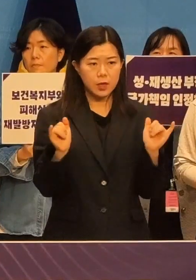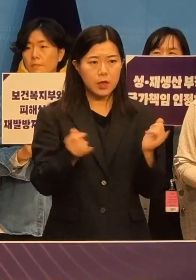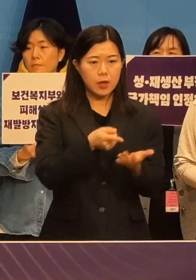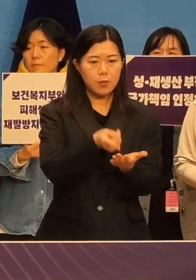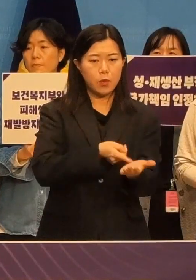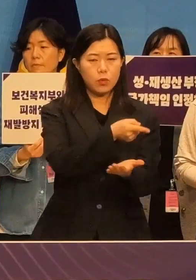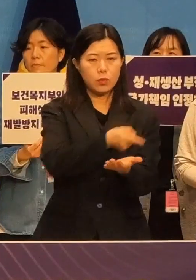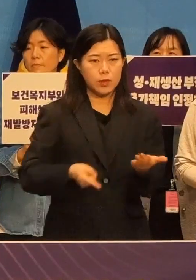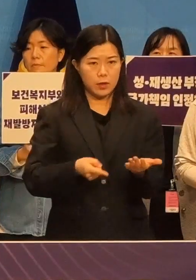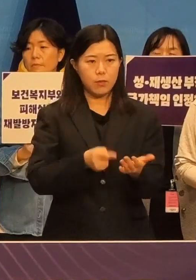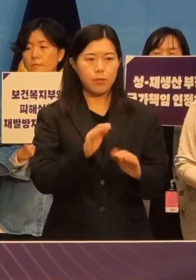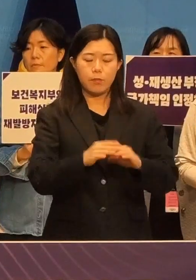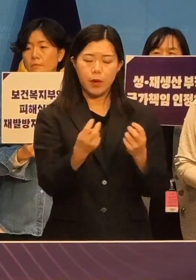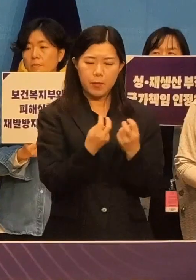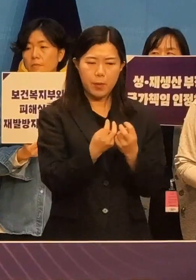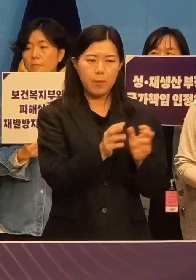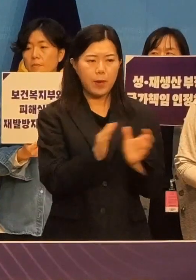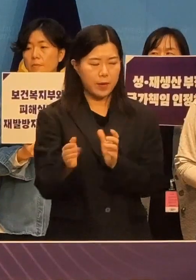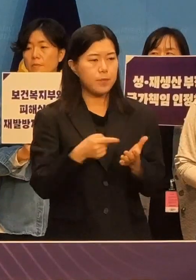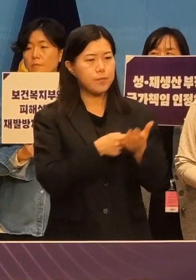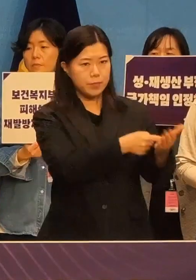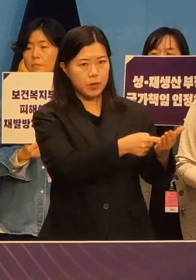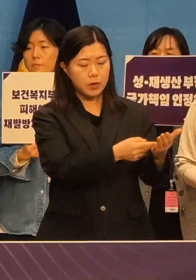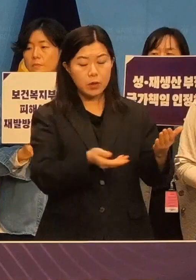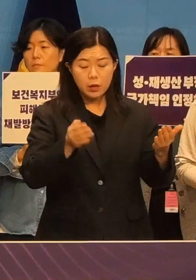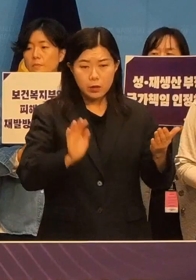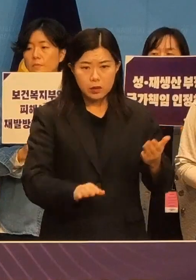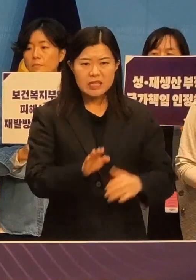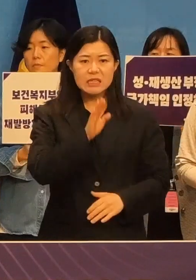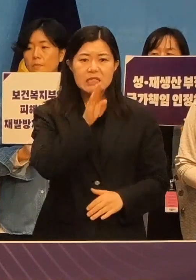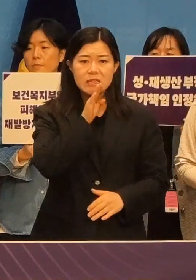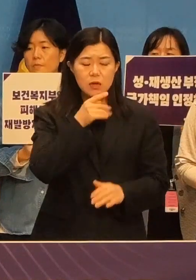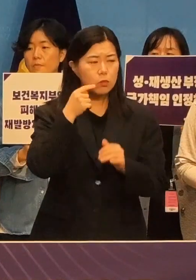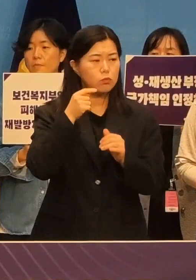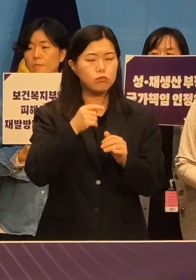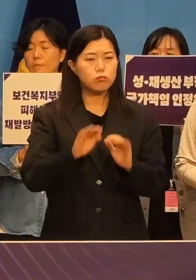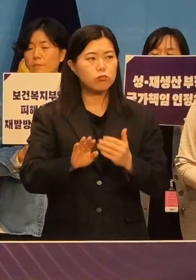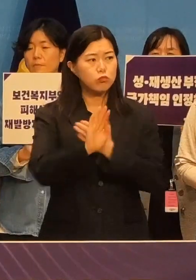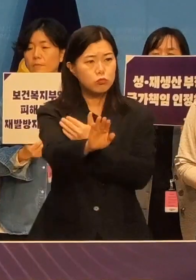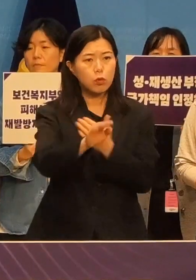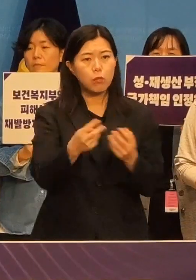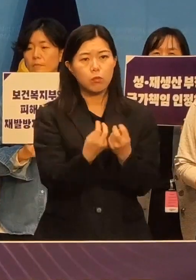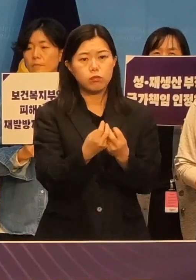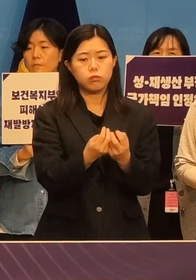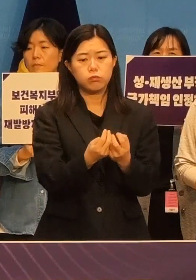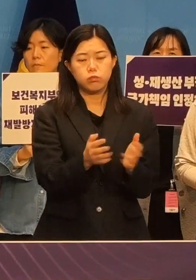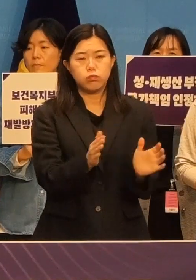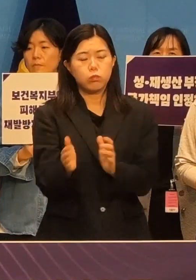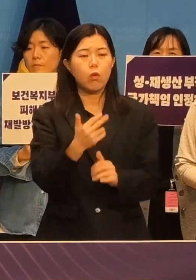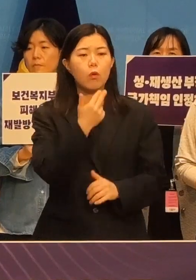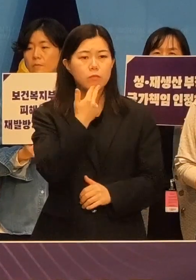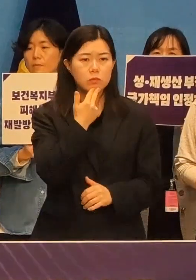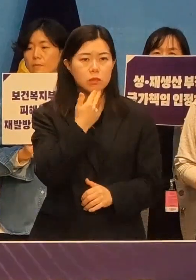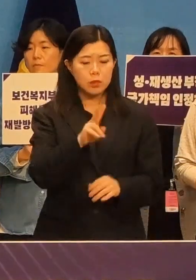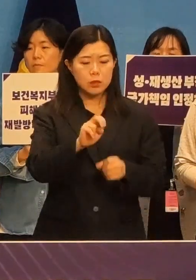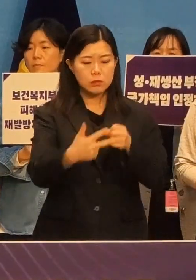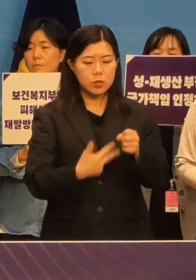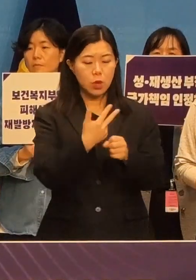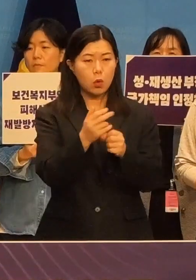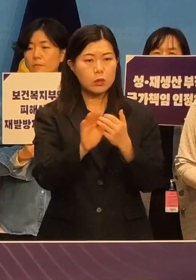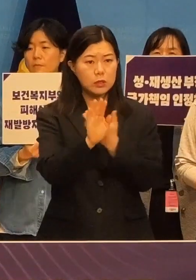마련을 요구했습니다. 그러나 실질적인 후속 조치 없이 27년이 지난 올해